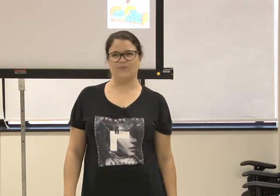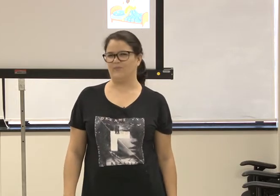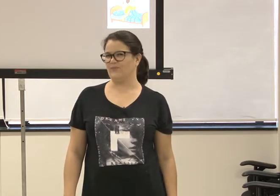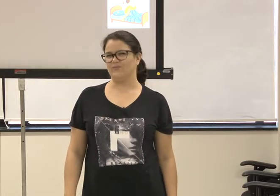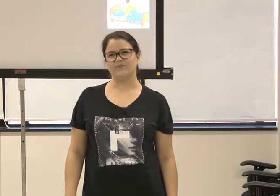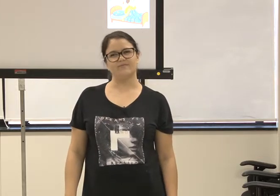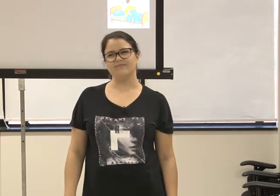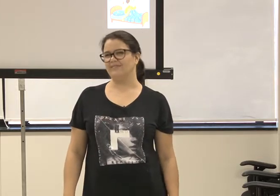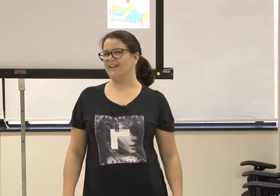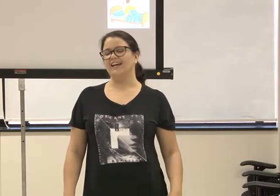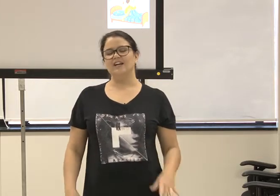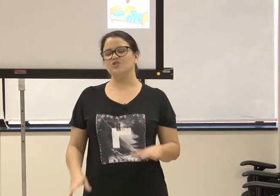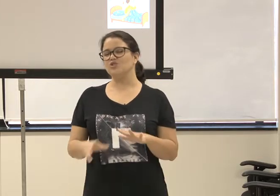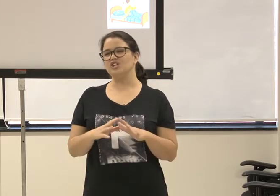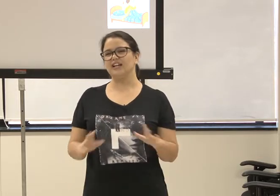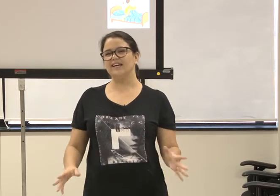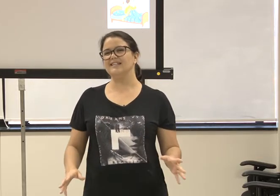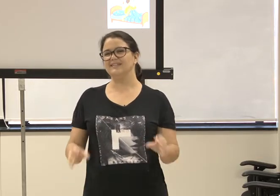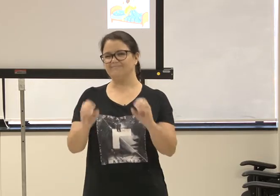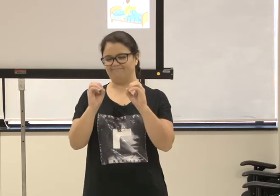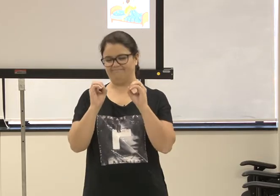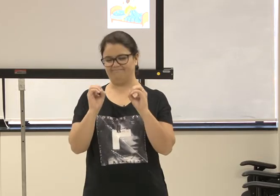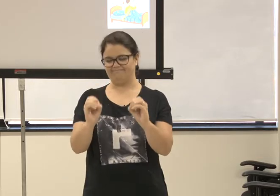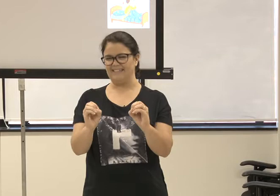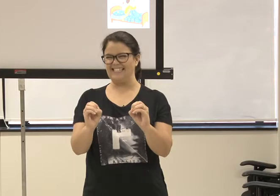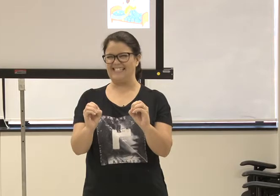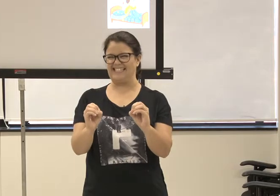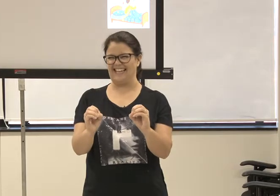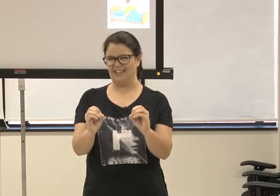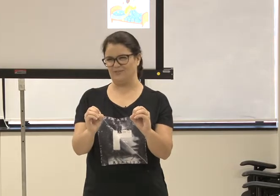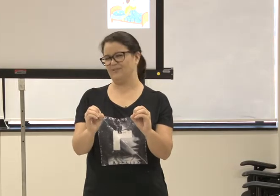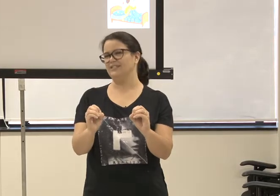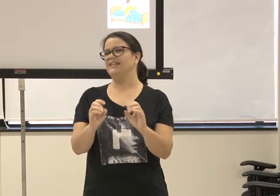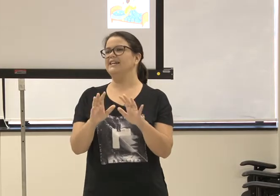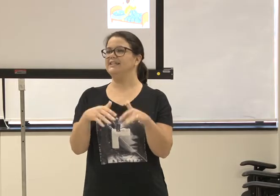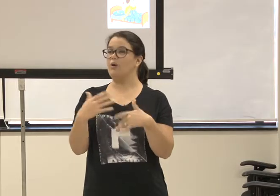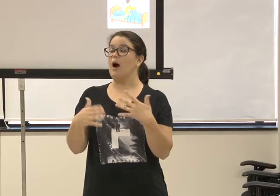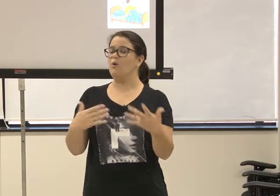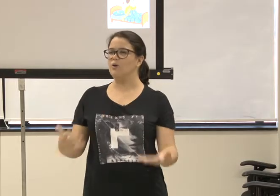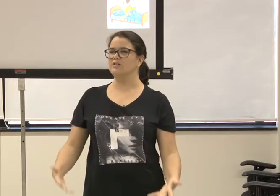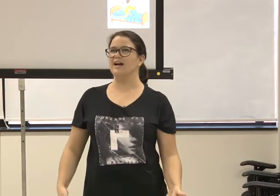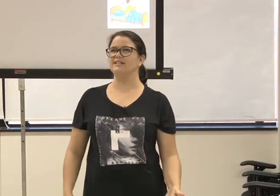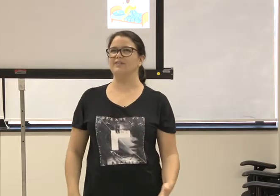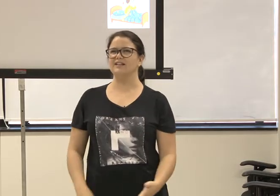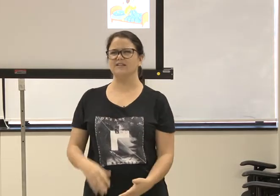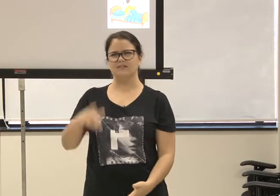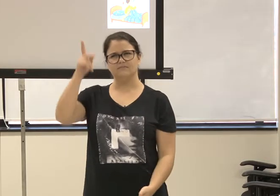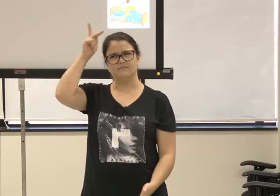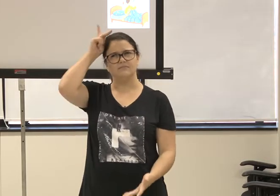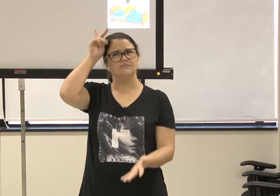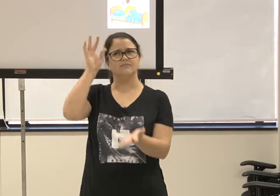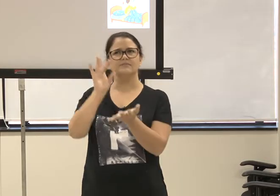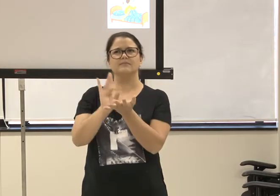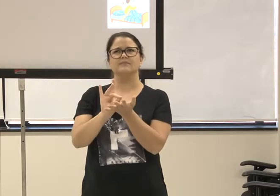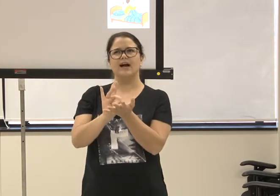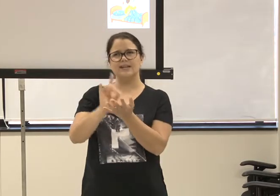são... Sutileza, zero. Então, aí você fala assim, aí você